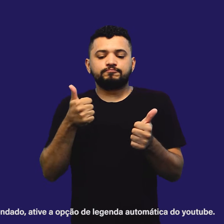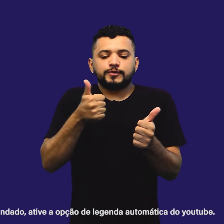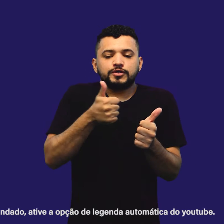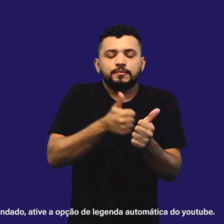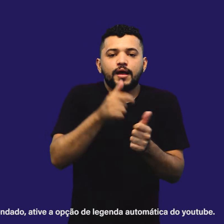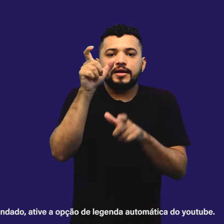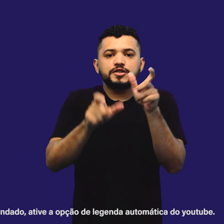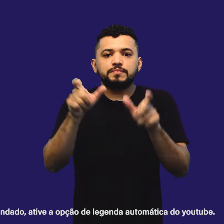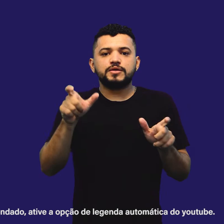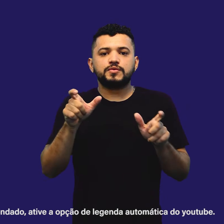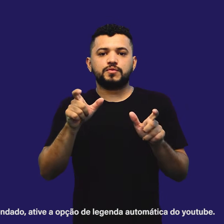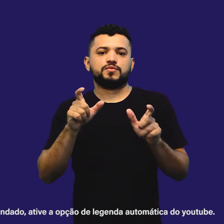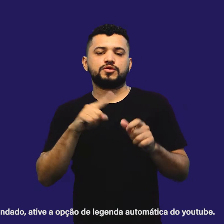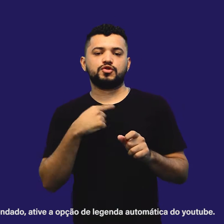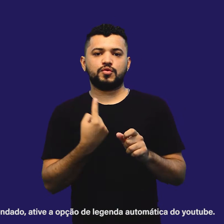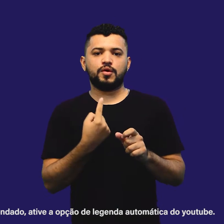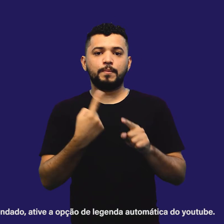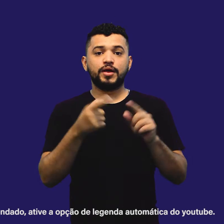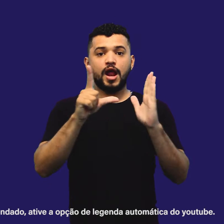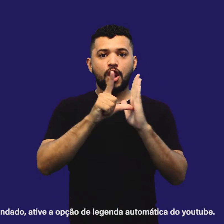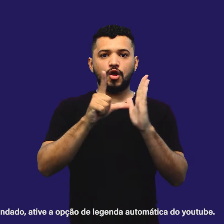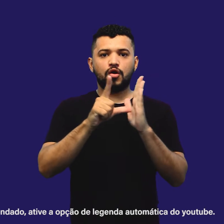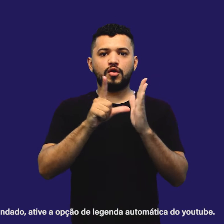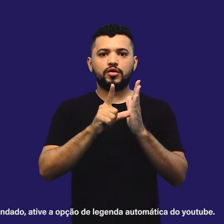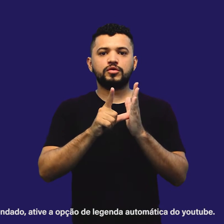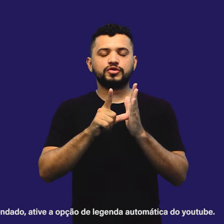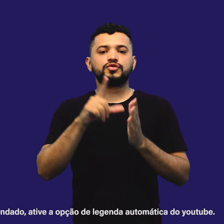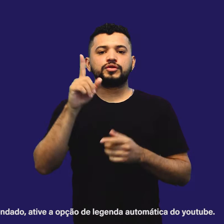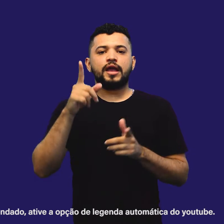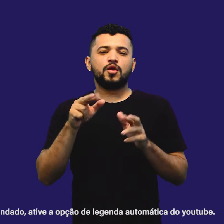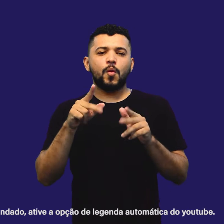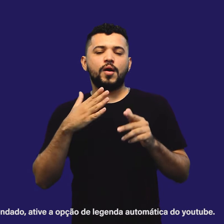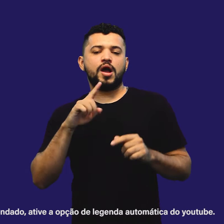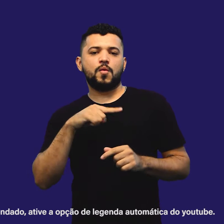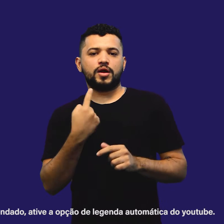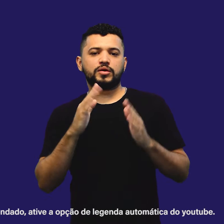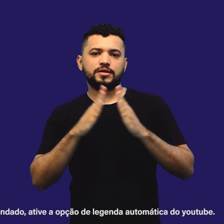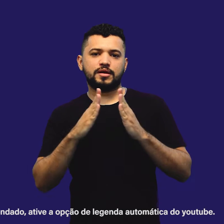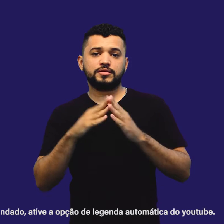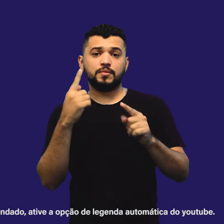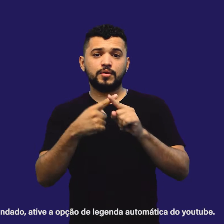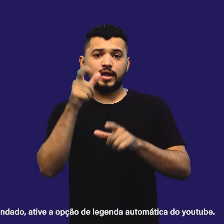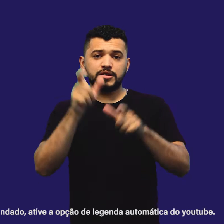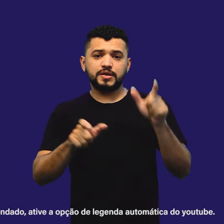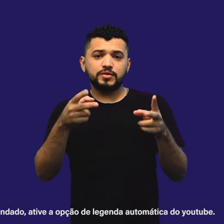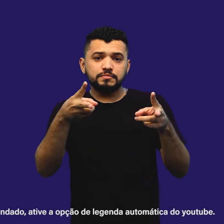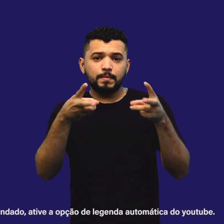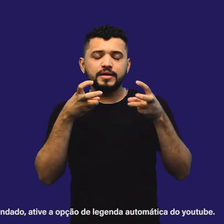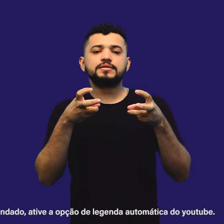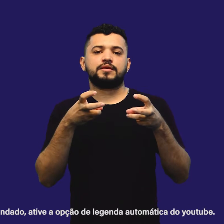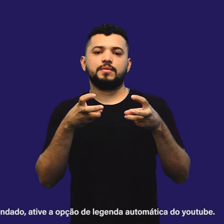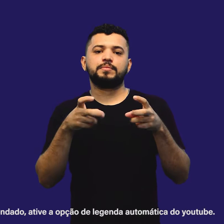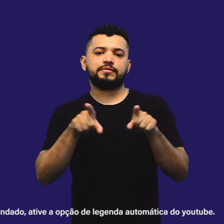gente brinca muito que a loja é uma extensão da nossa casa, e de fato é. E as pessoas percebem isso.